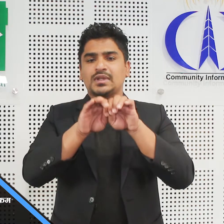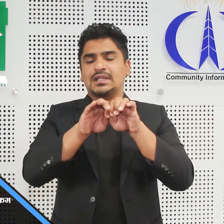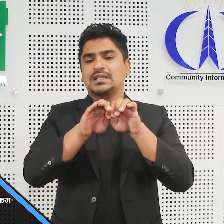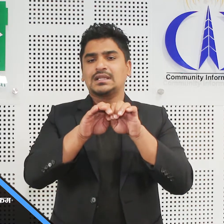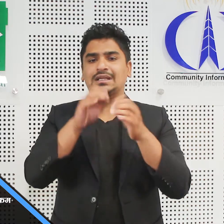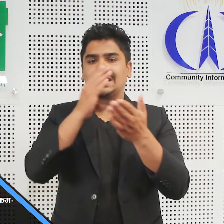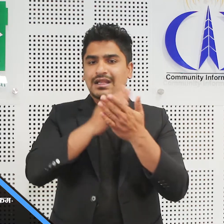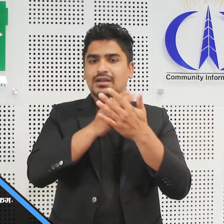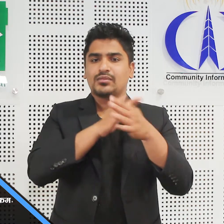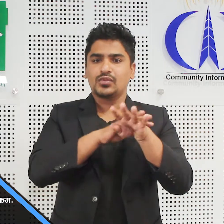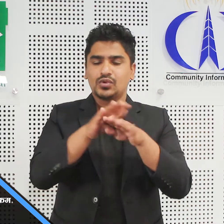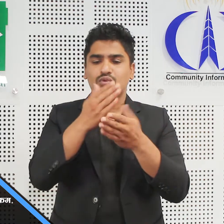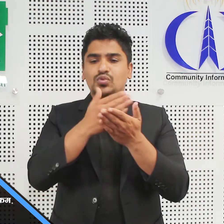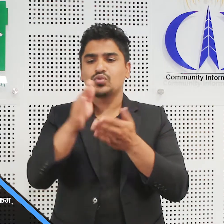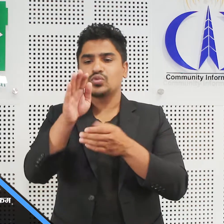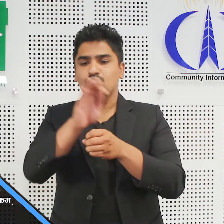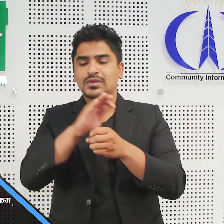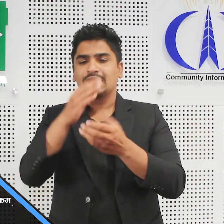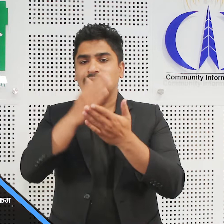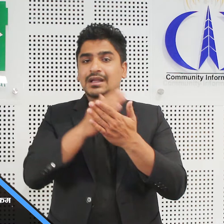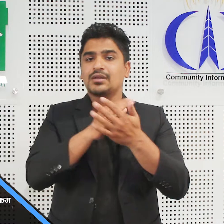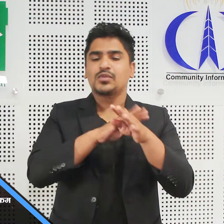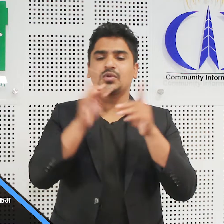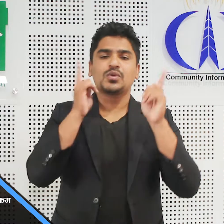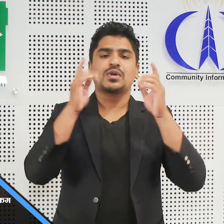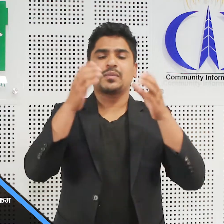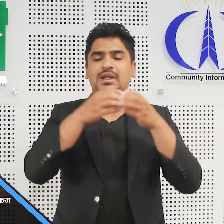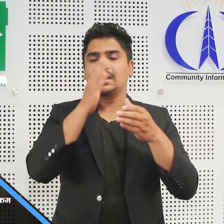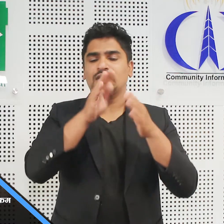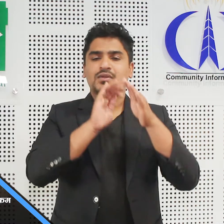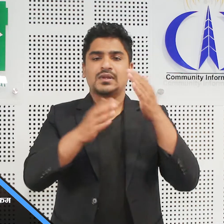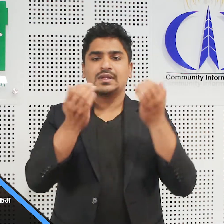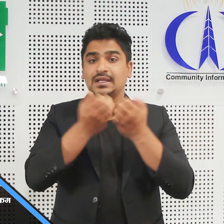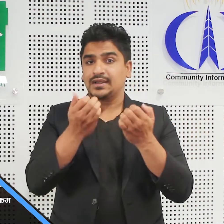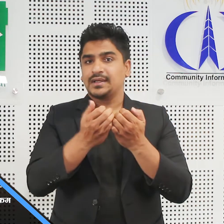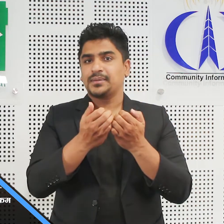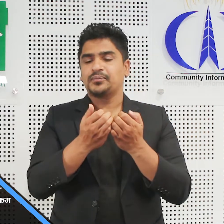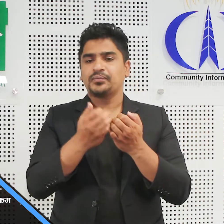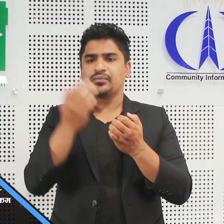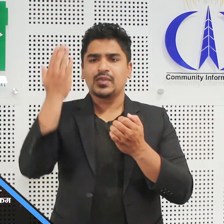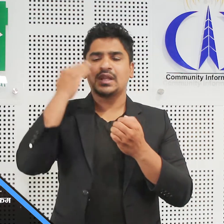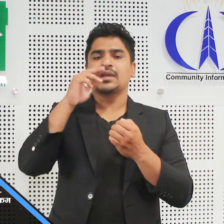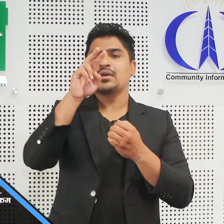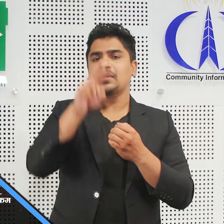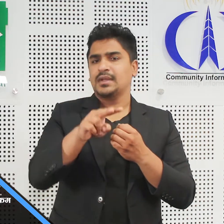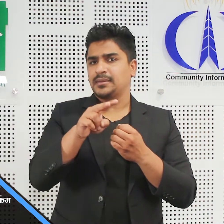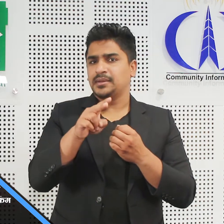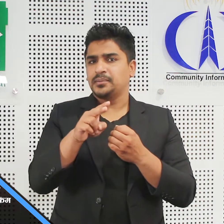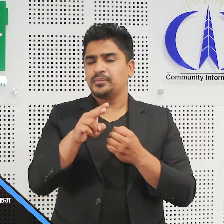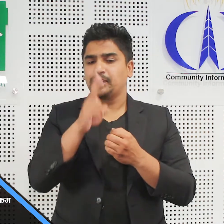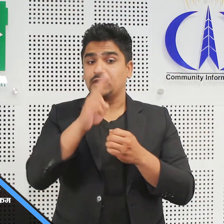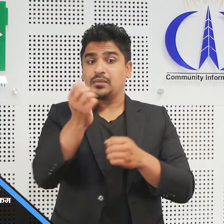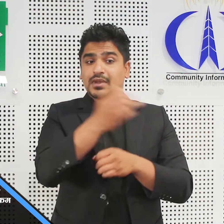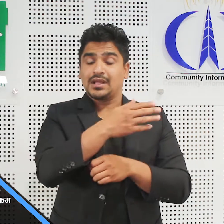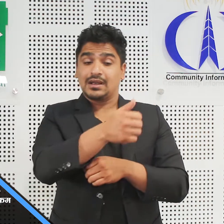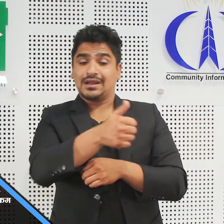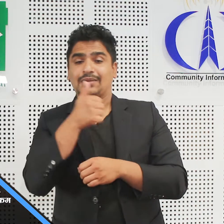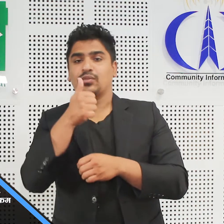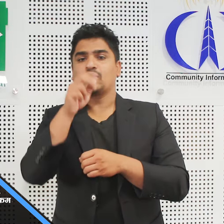मद्दत गर्ने खालका सफ्टवेयरसँग सम्बन्धित कार्यक्रम सहयोगसँग सम्बन्धित कार्यक्रम छुट्टो सुविधा कार्यक्रमहरू चाहिँ नगरपालिकाले